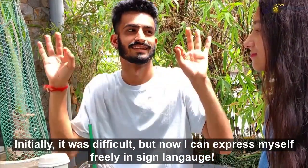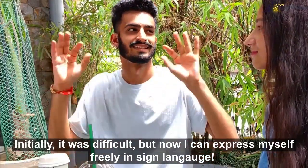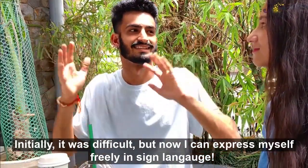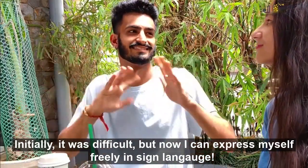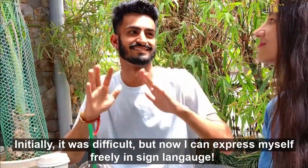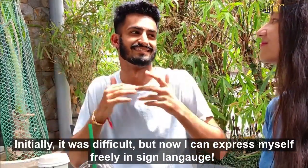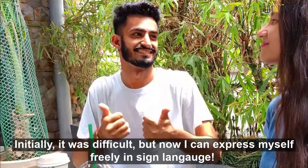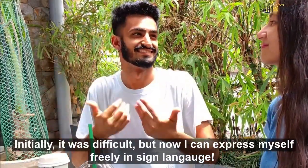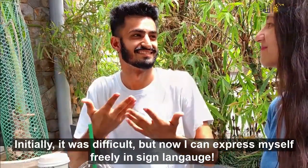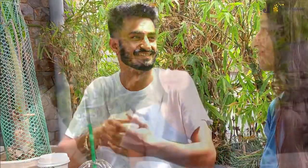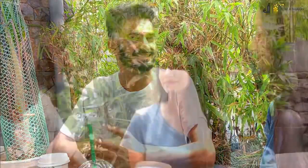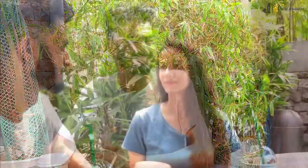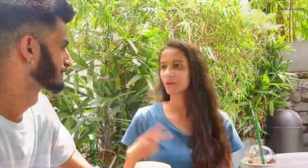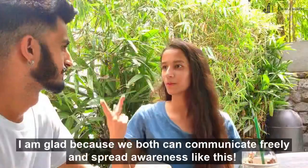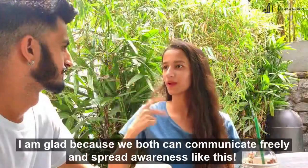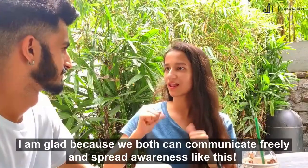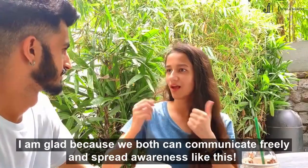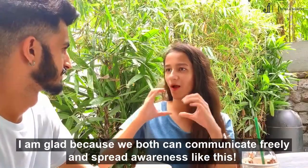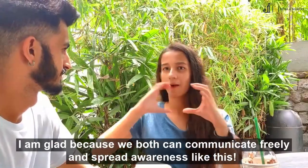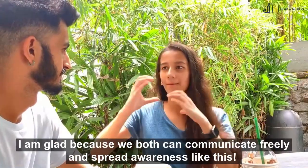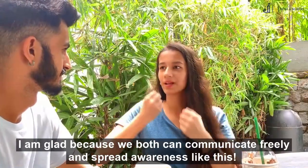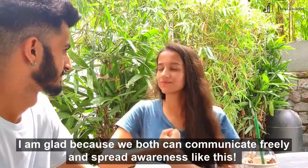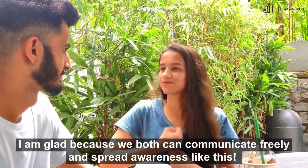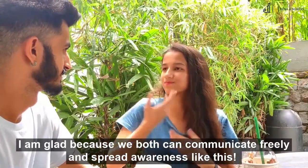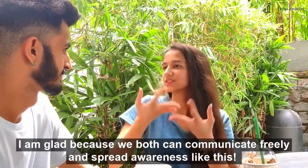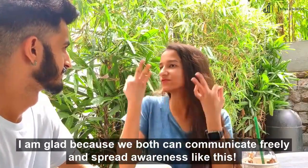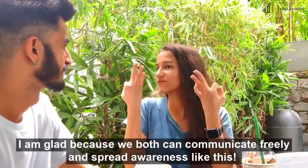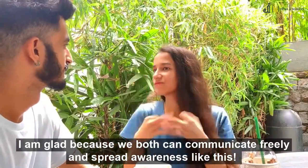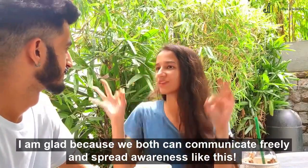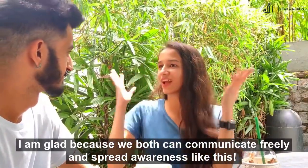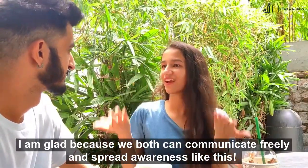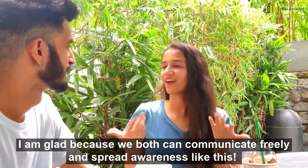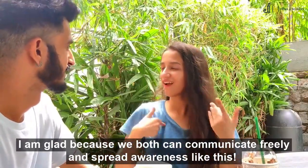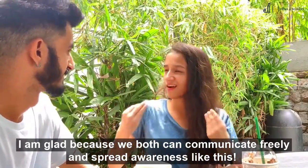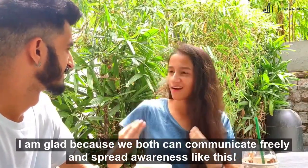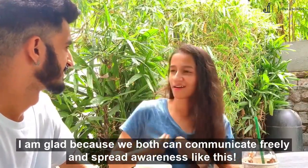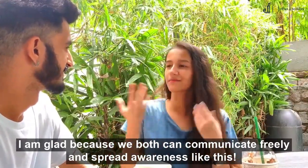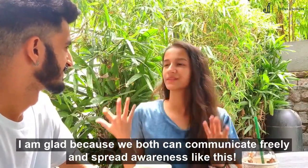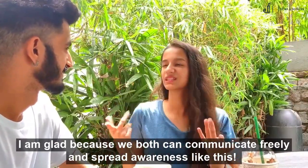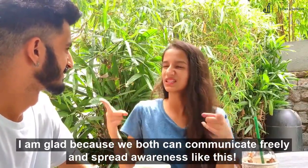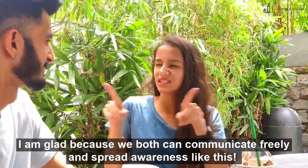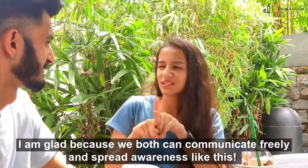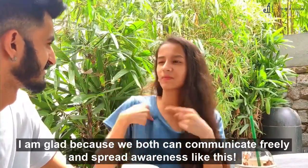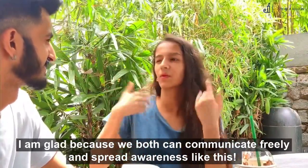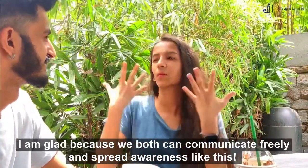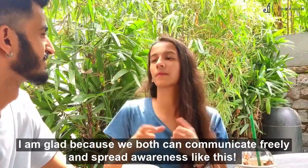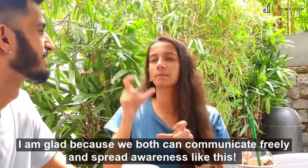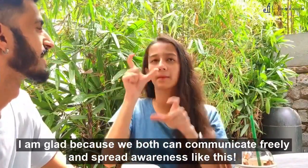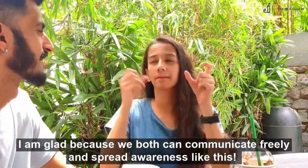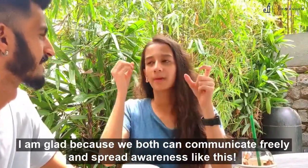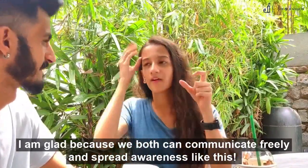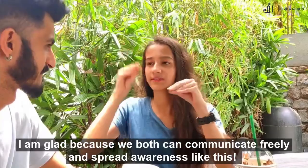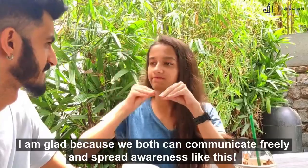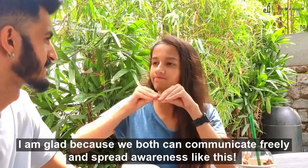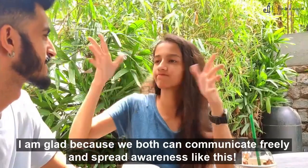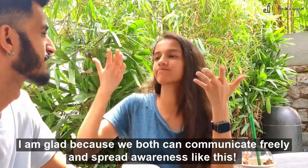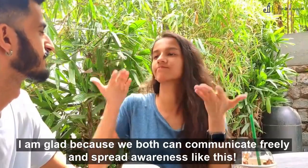सीख कर अपने आपको व्यक्त करना शुरू कर दिया, कितना अच्छा है ना हम दुनों कितने अराम से बात कर पा रहे हैं, इसलिए हम जागरुपता फैला